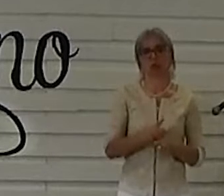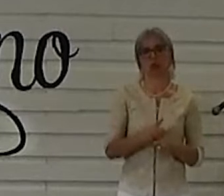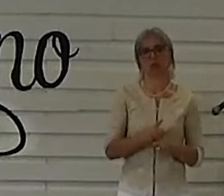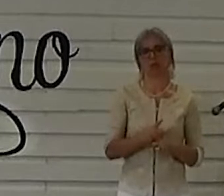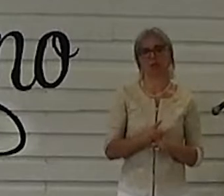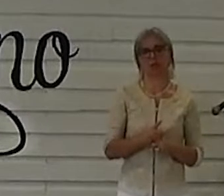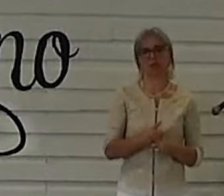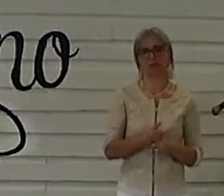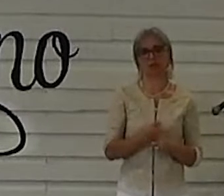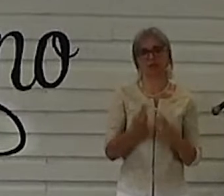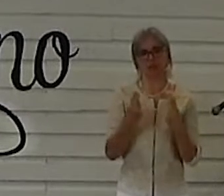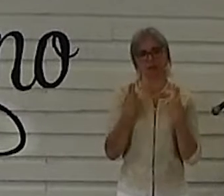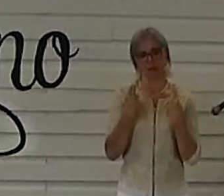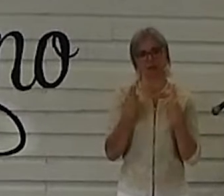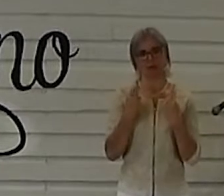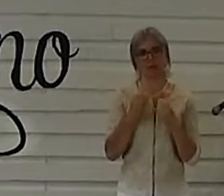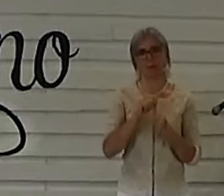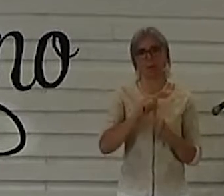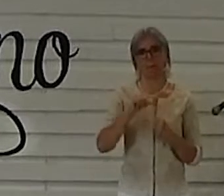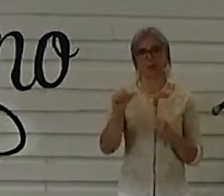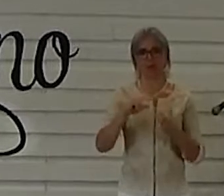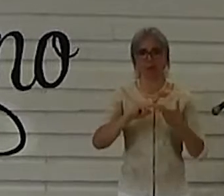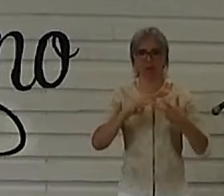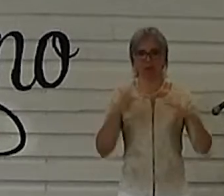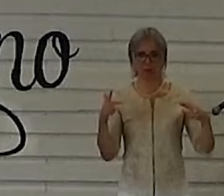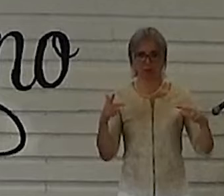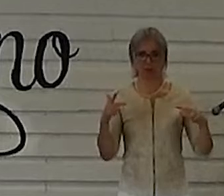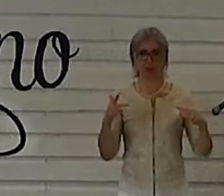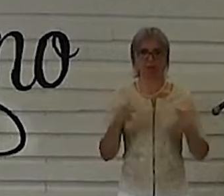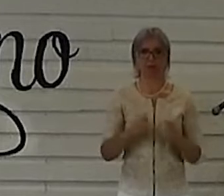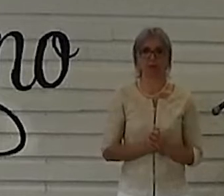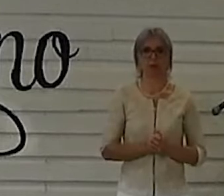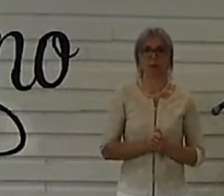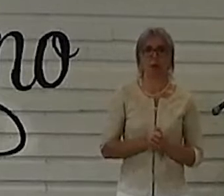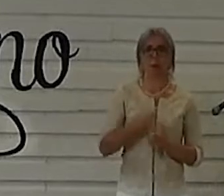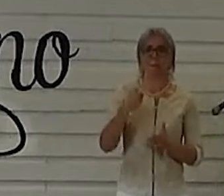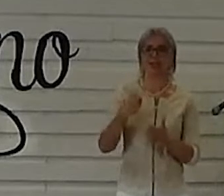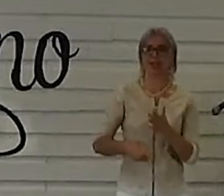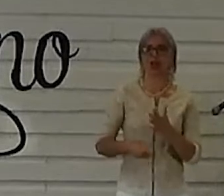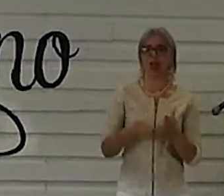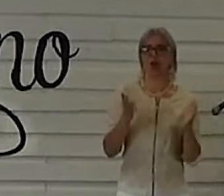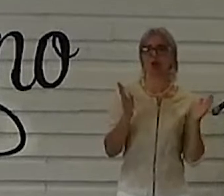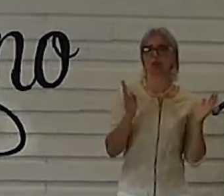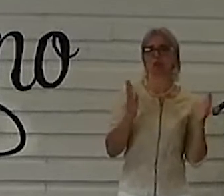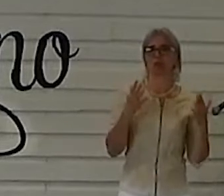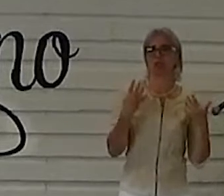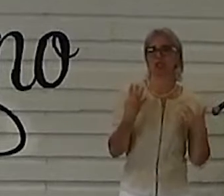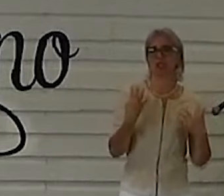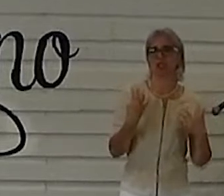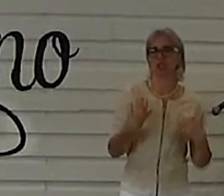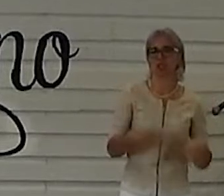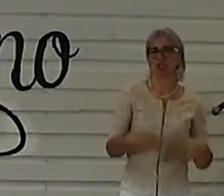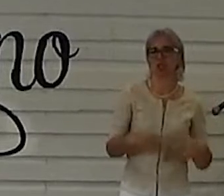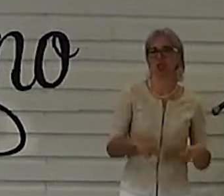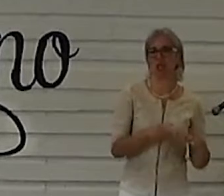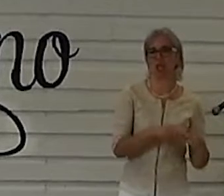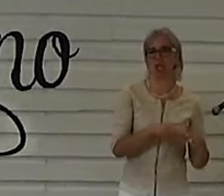versi della scrittura. Il primo è diventare bambini, Matteo 19,14. Secondo la volontà, Luca